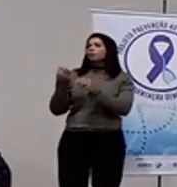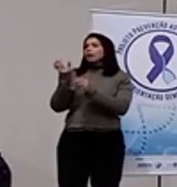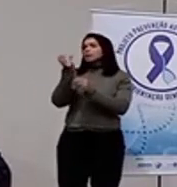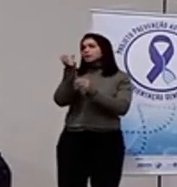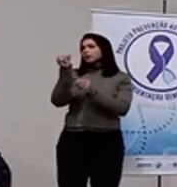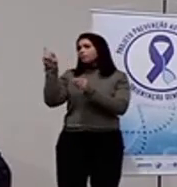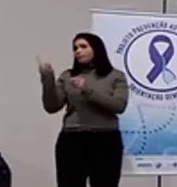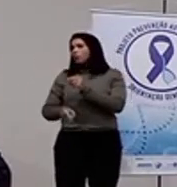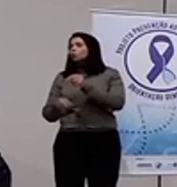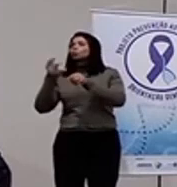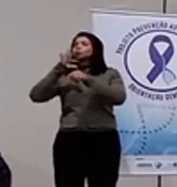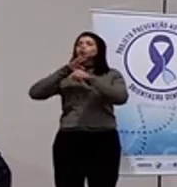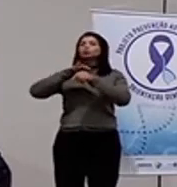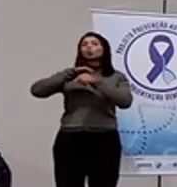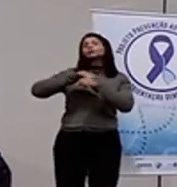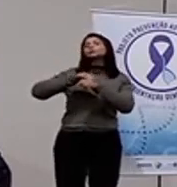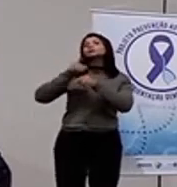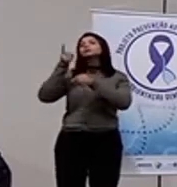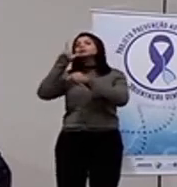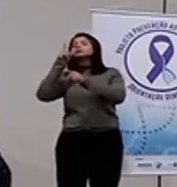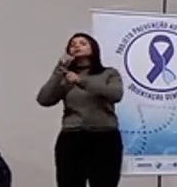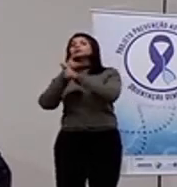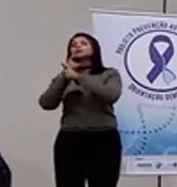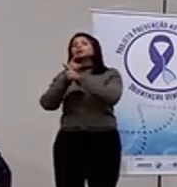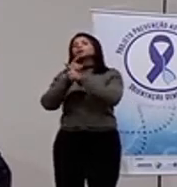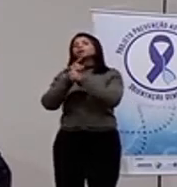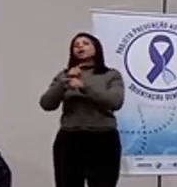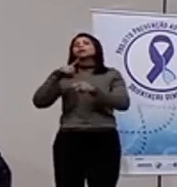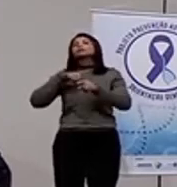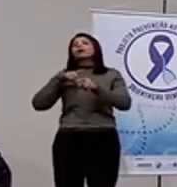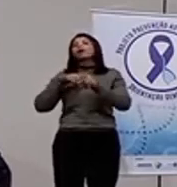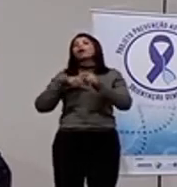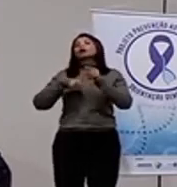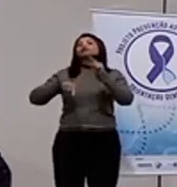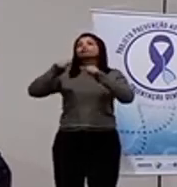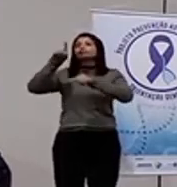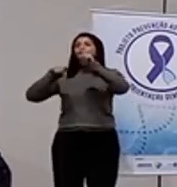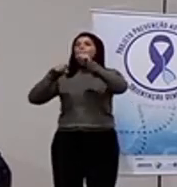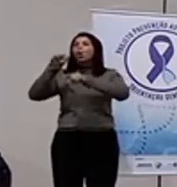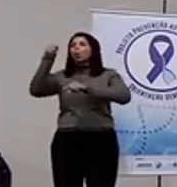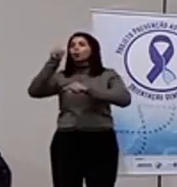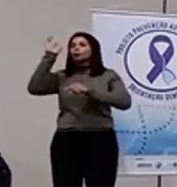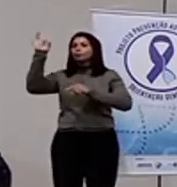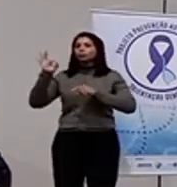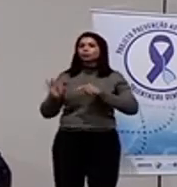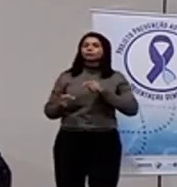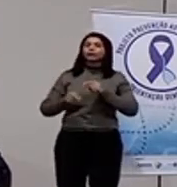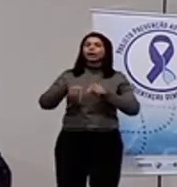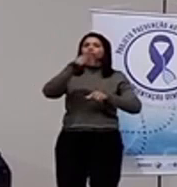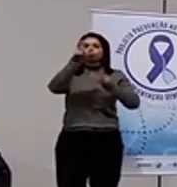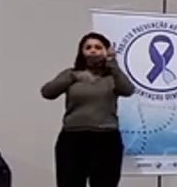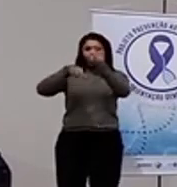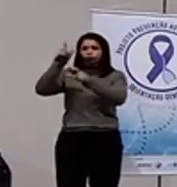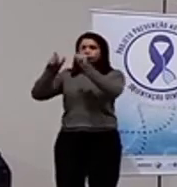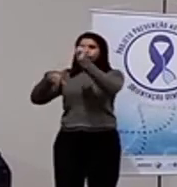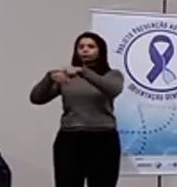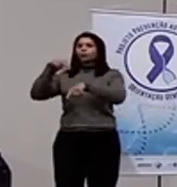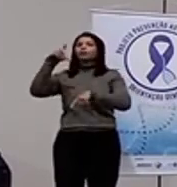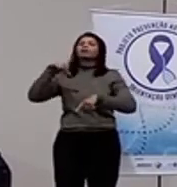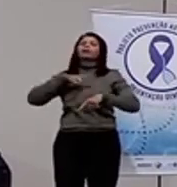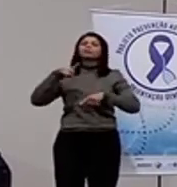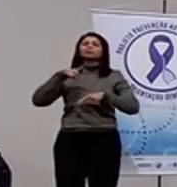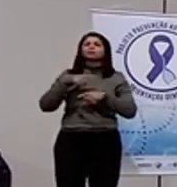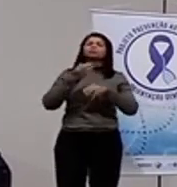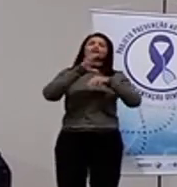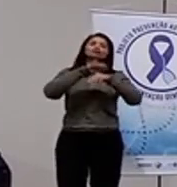doenças raras, você vai sair com um dado que diz que 6 a 8% da população do mundo é afetado por uma doença